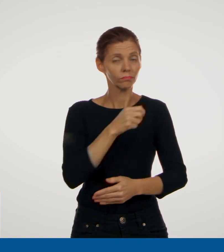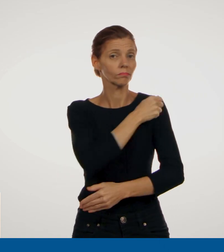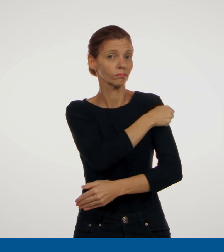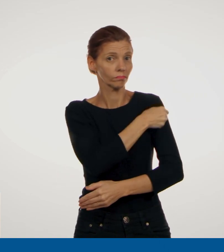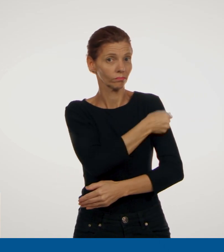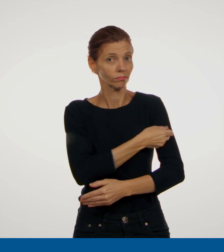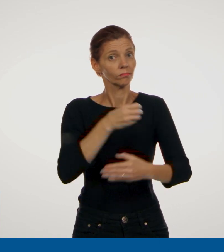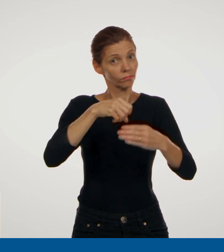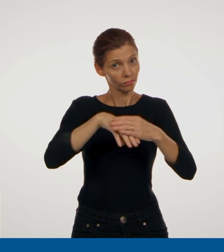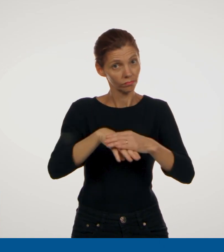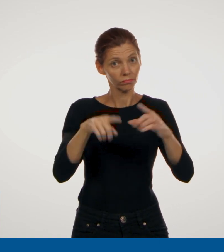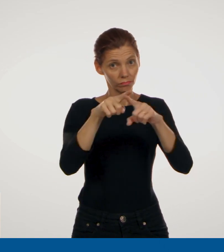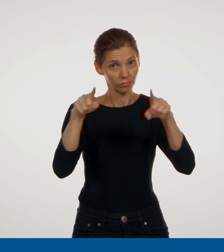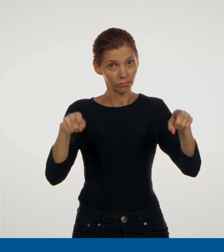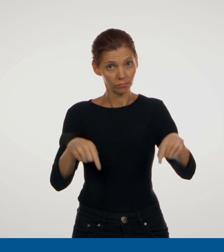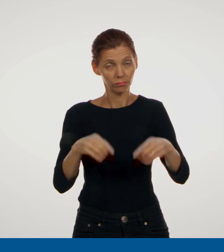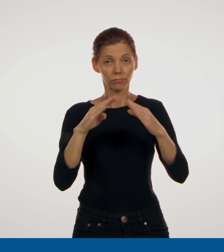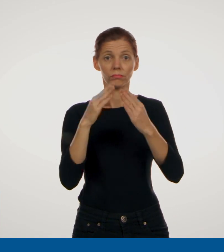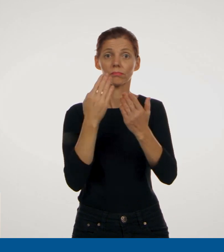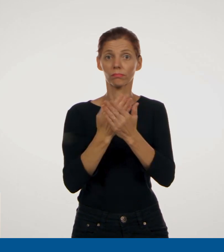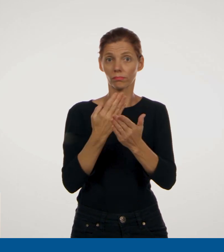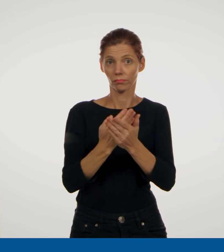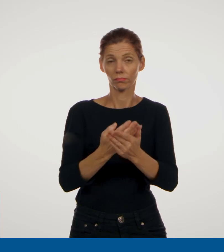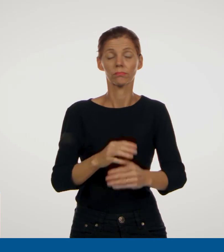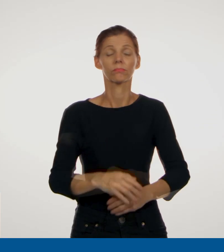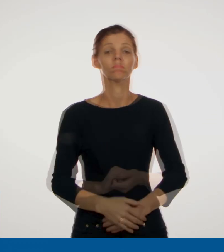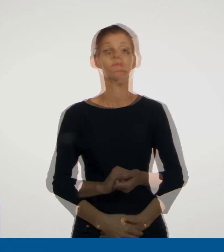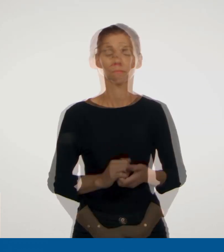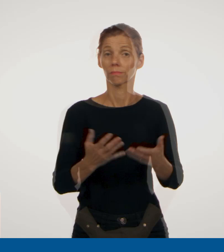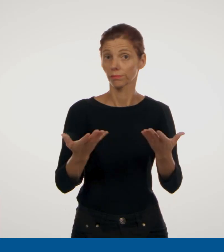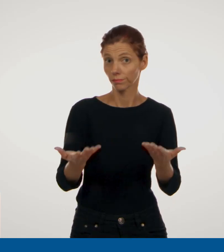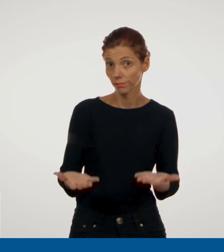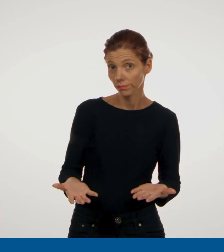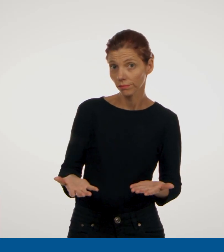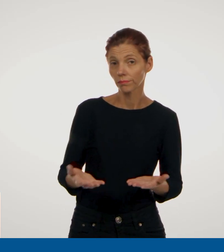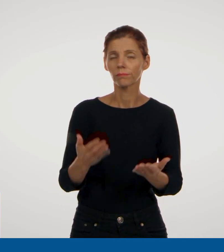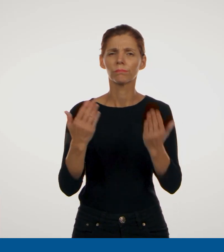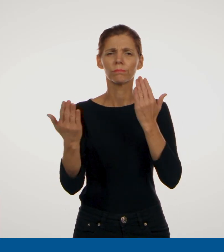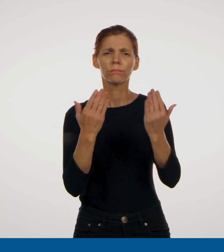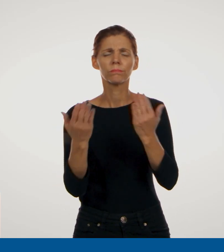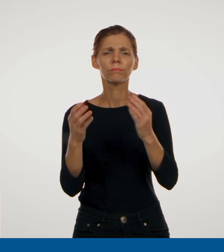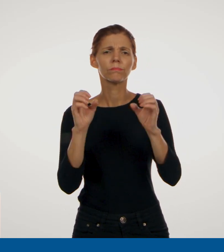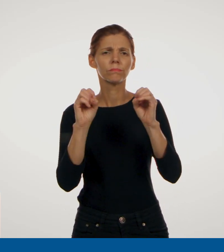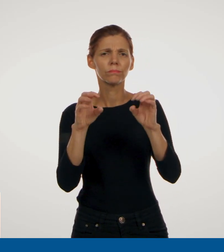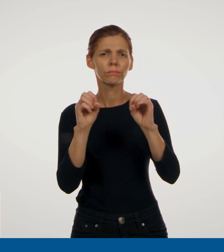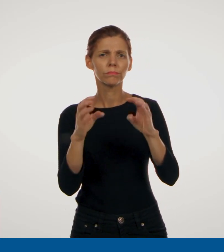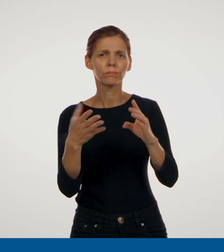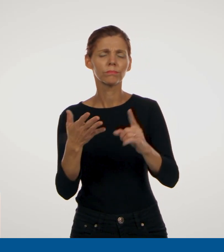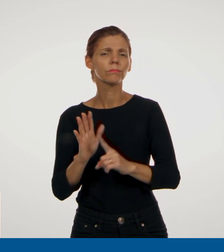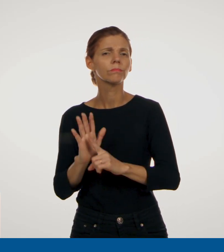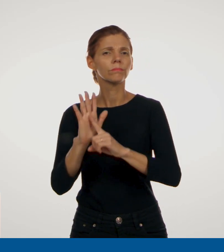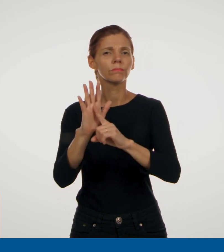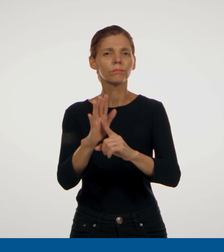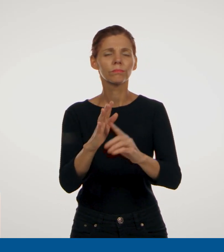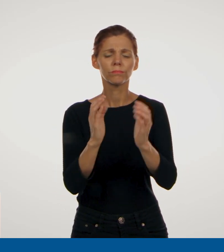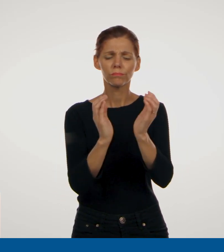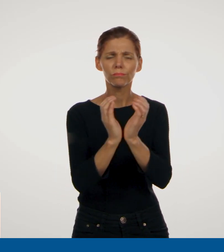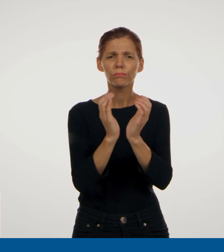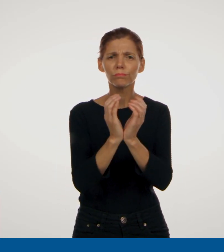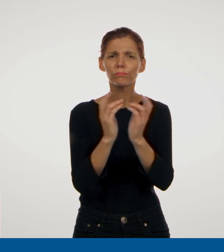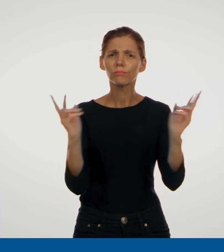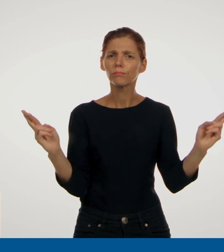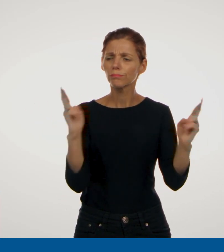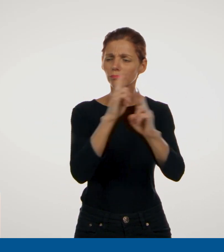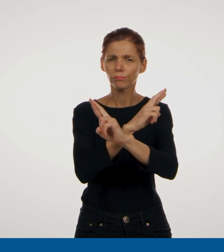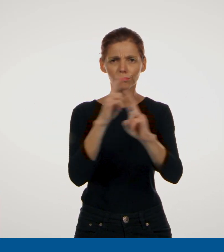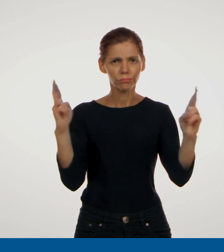envolvendo o aluno, o professor e a sala de aula. Assim, a psicologia da educação estabelece um